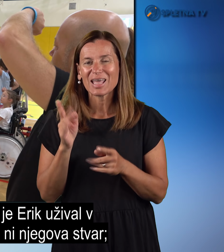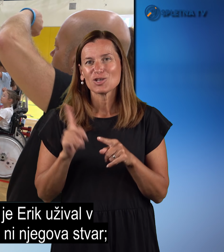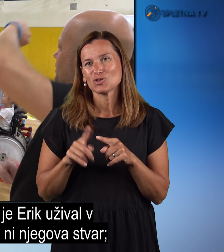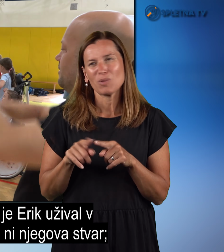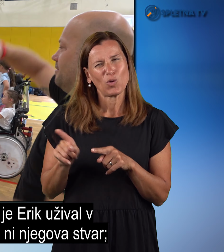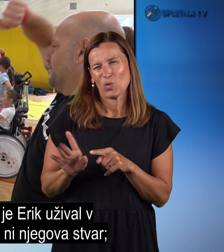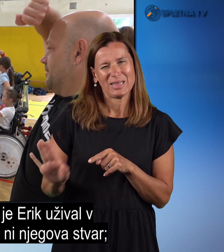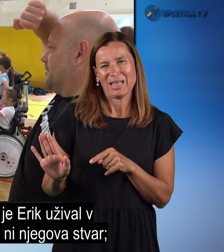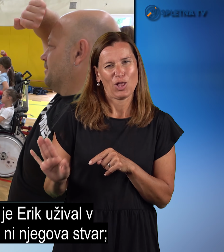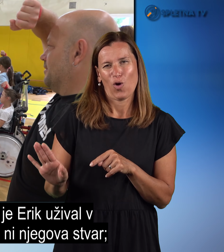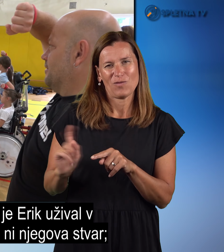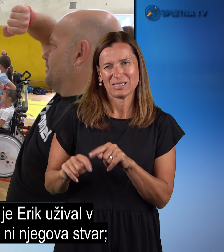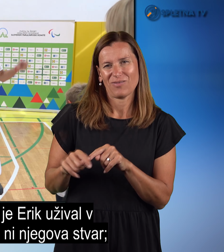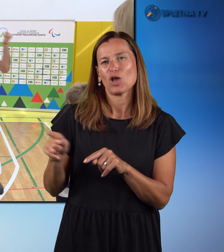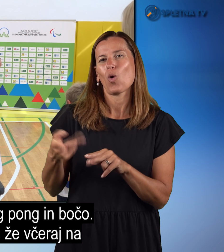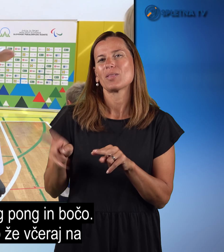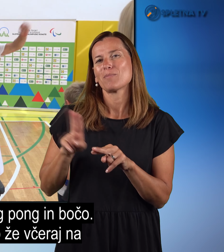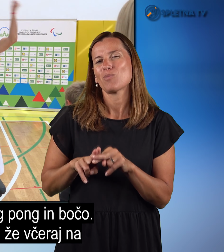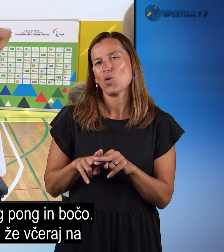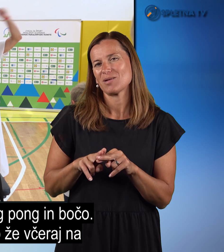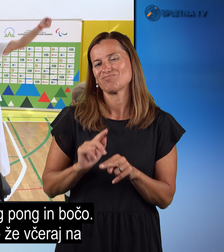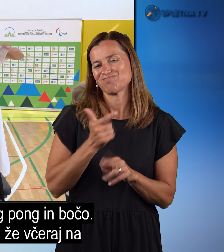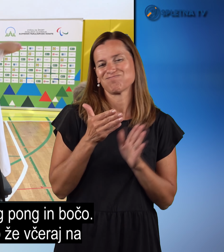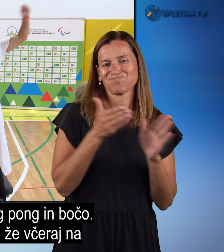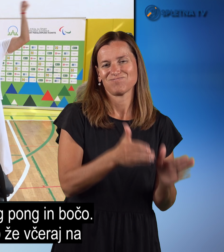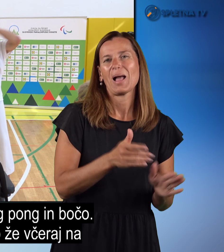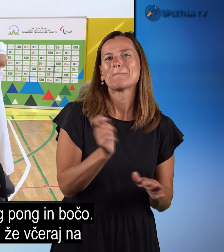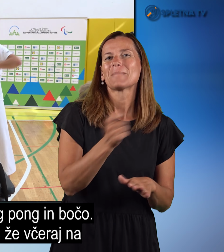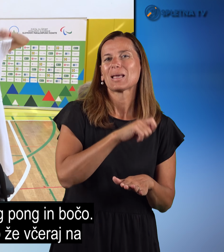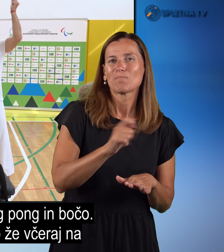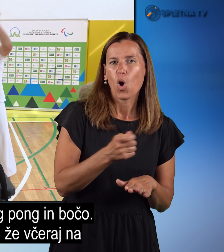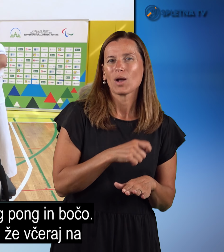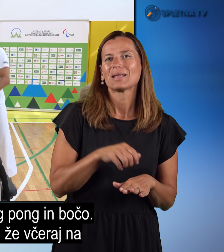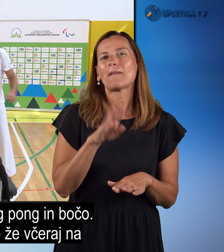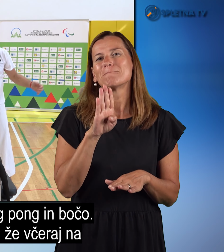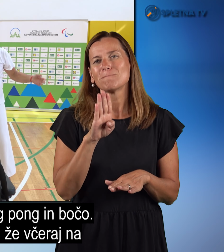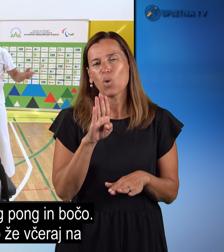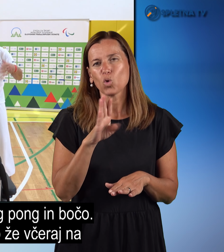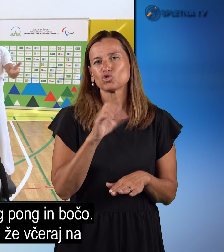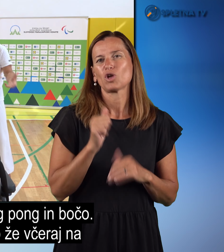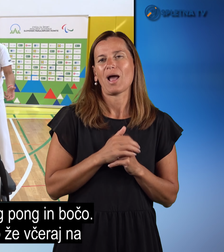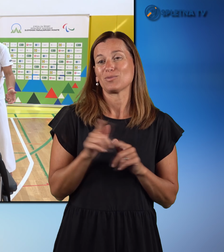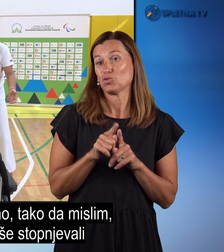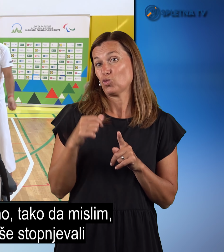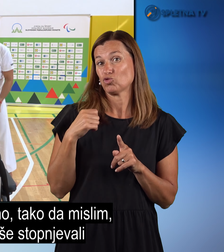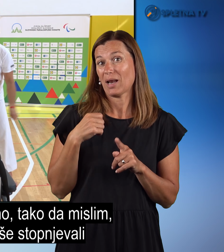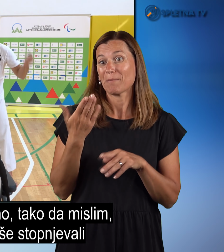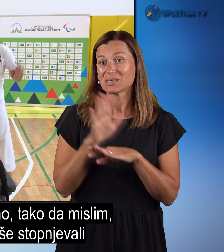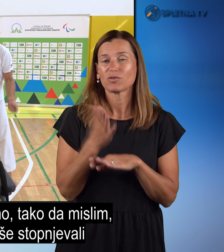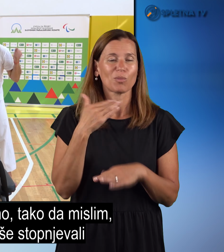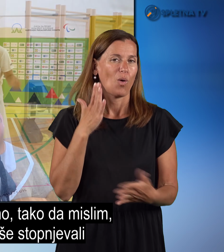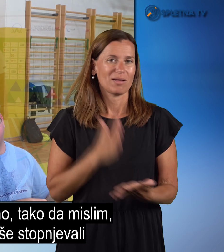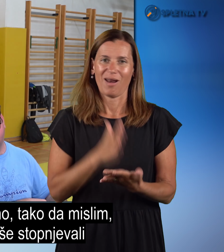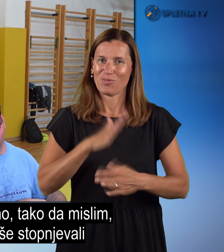to ni njegova stvar, on je bolj ping-pong in boča. Vzdušje je bilo že včeraj na